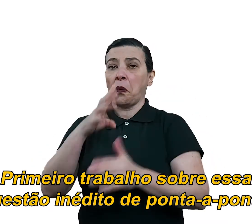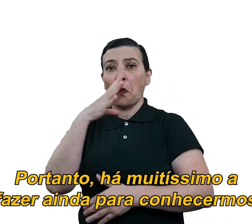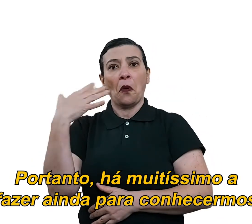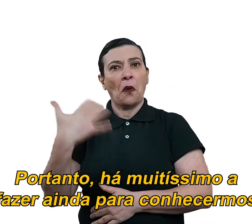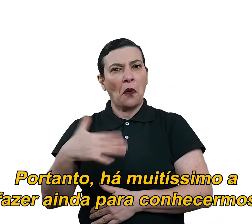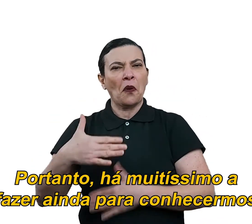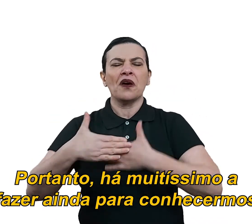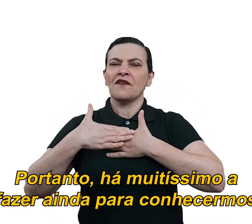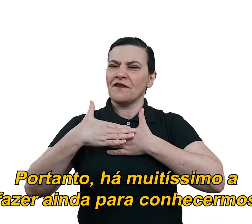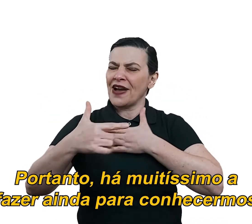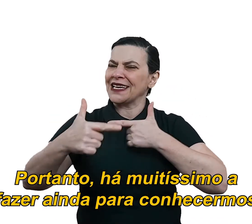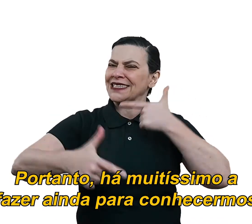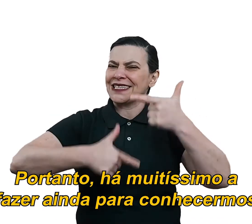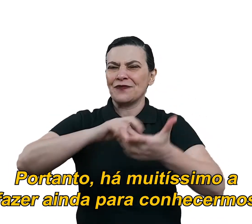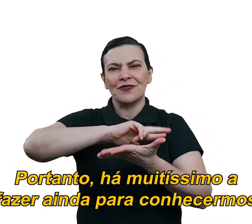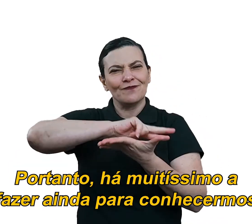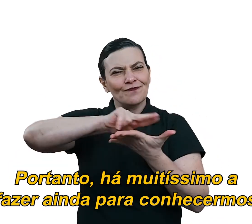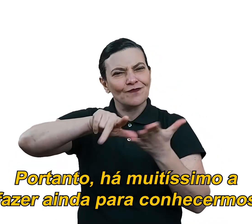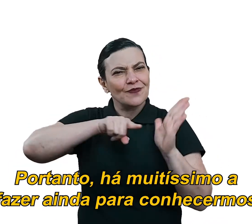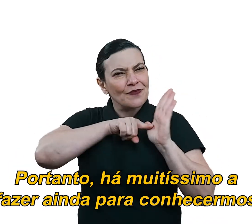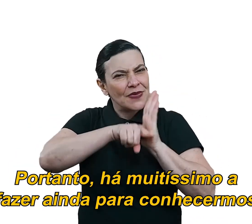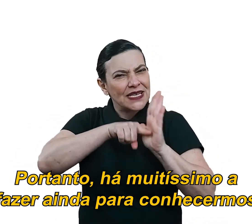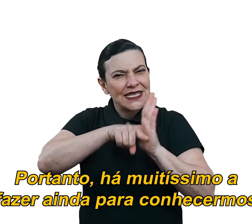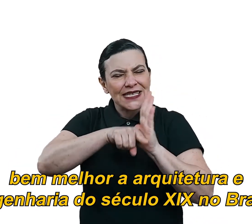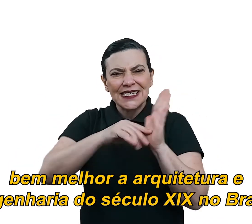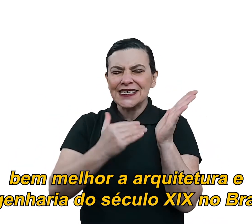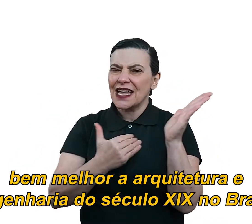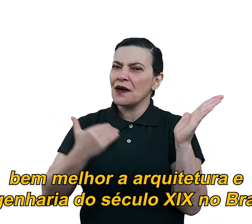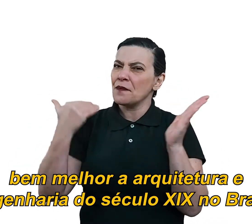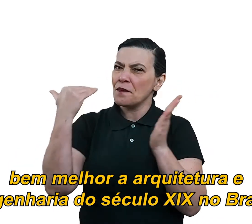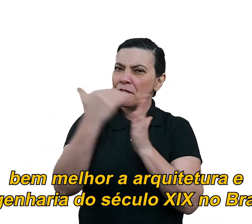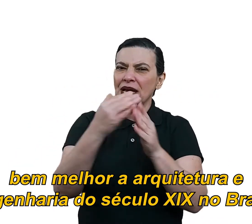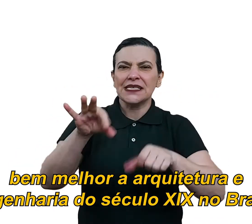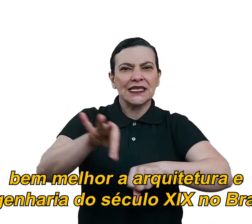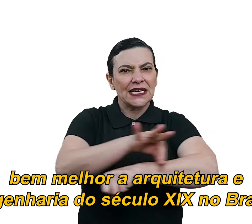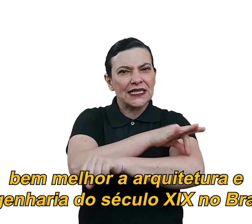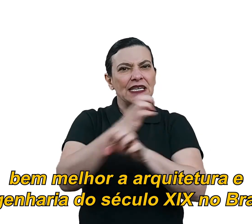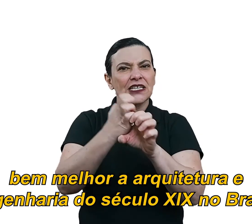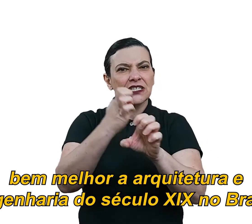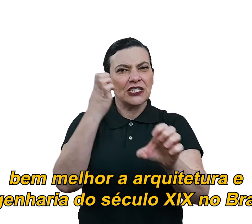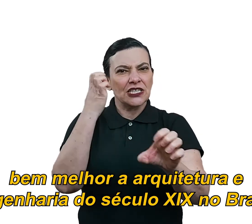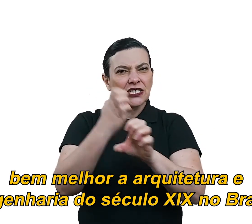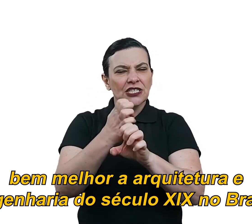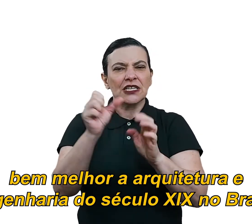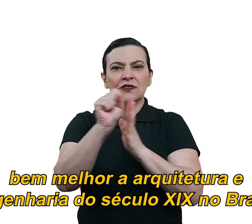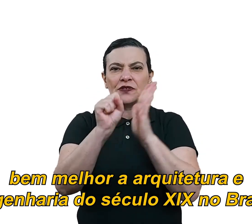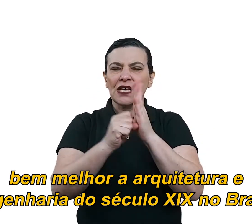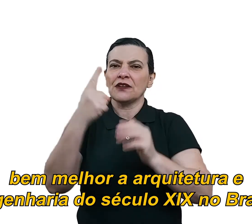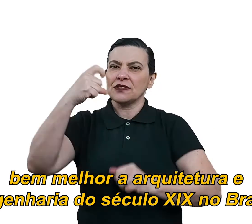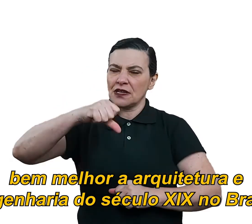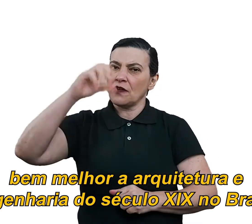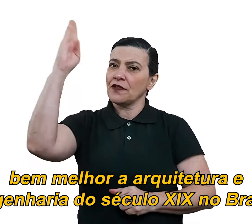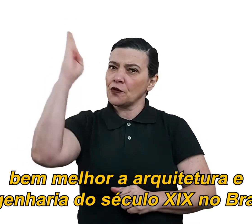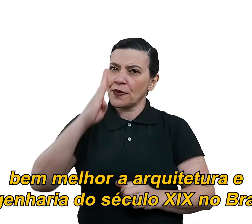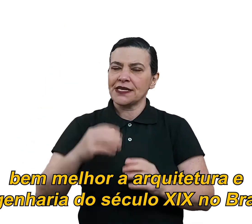a ponta. Portanto, muitíssimo a fazer ainda para conhecermos bem melhor a arquitetura e engenharia do século XIX no